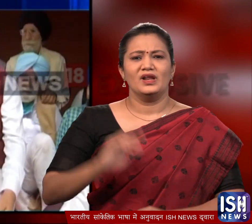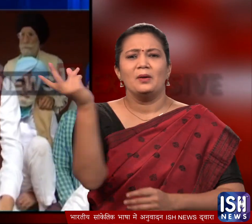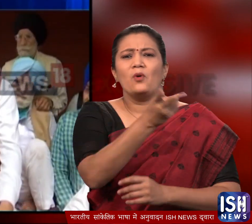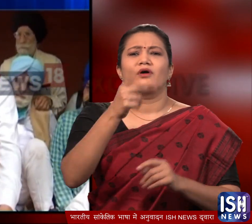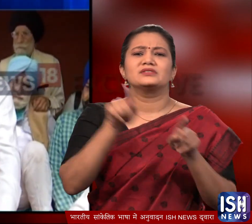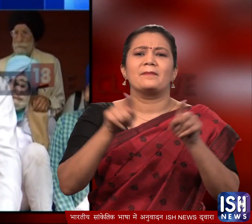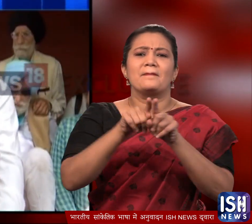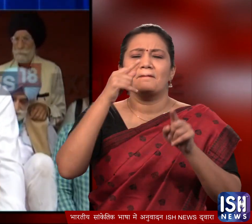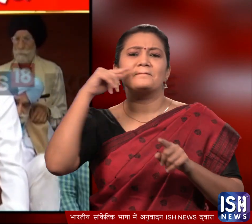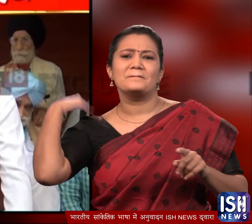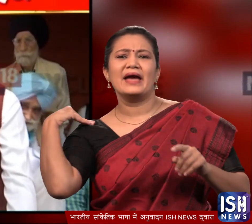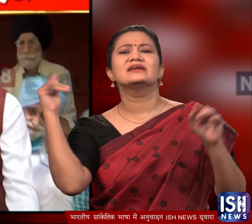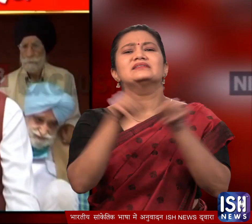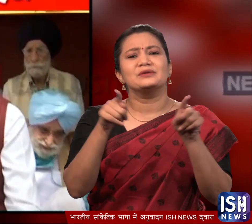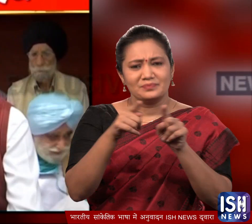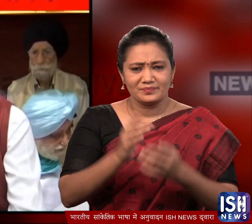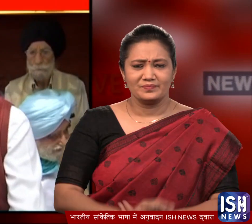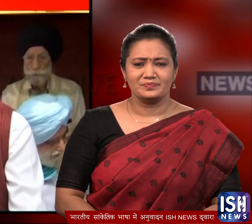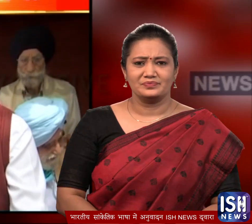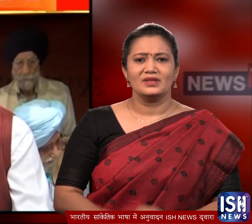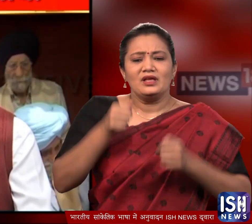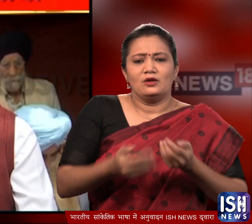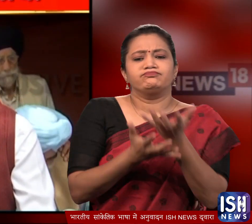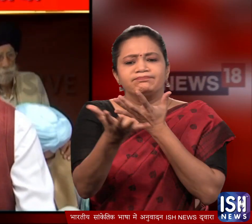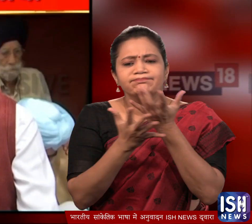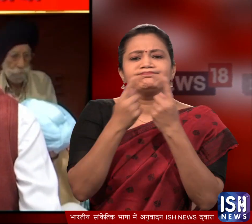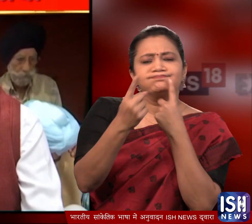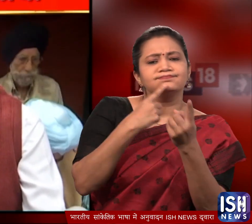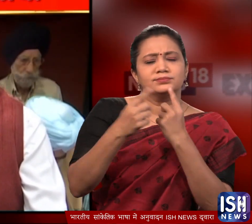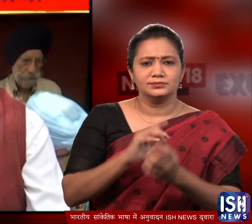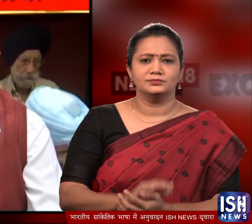आएंगे। दोनों भाई हैं और उनमें संवाद है,